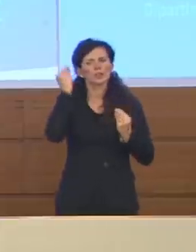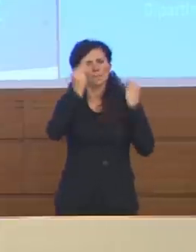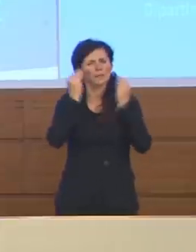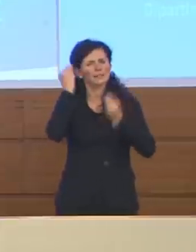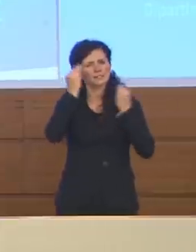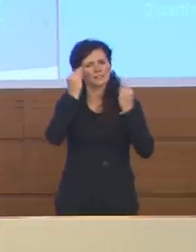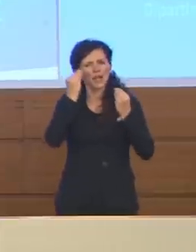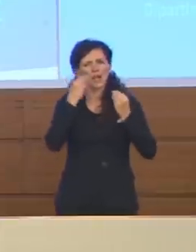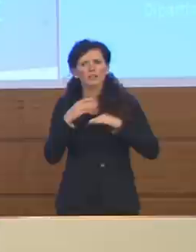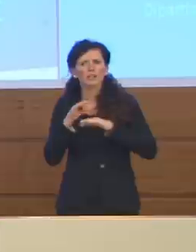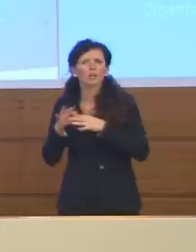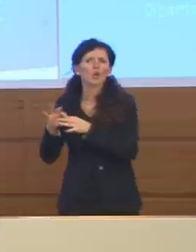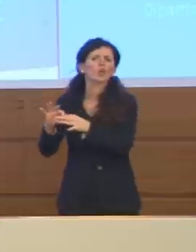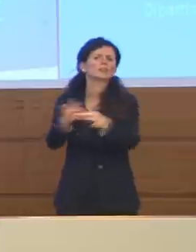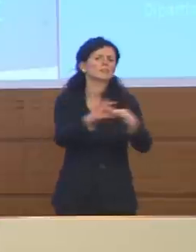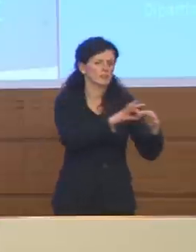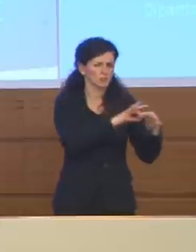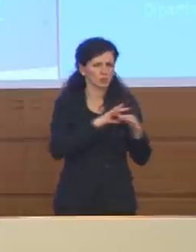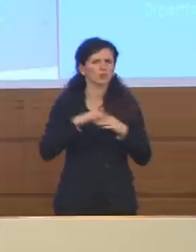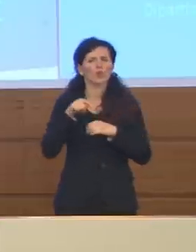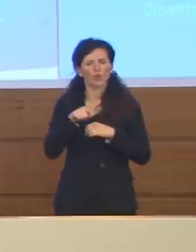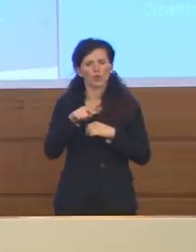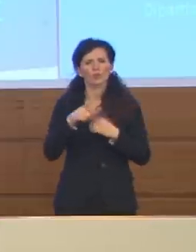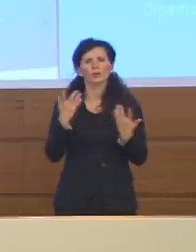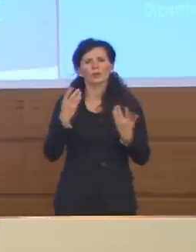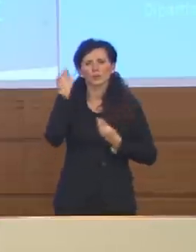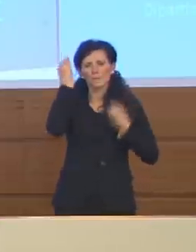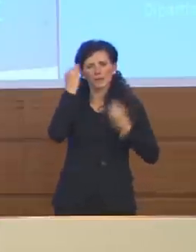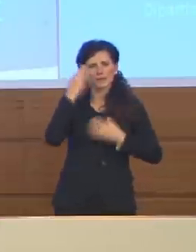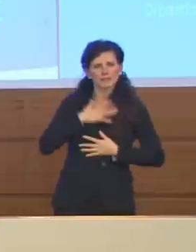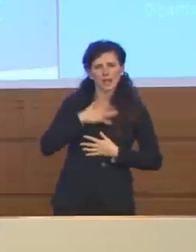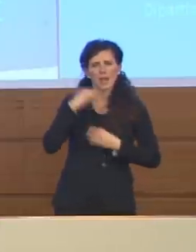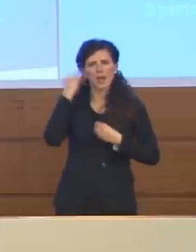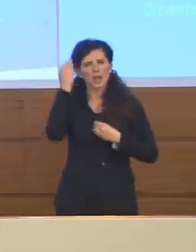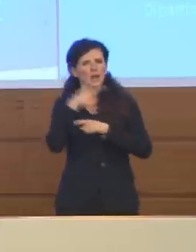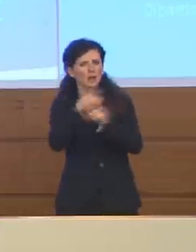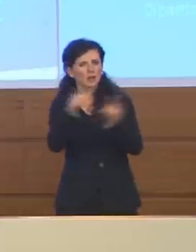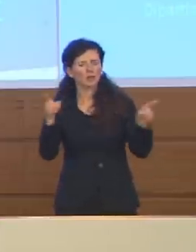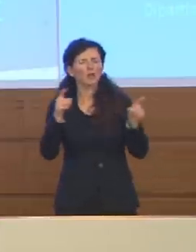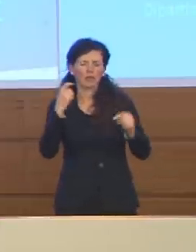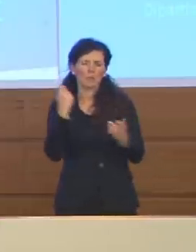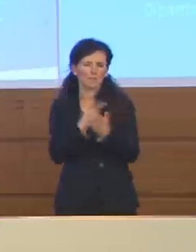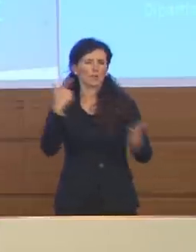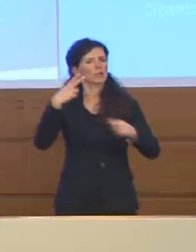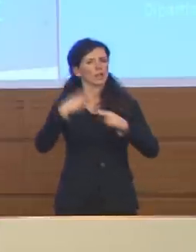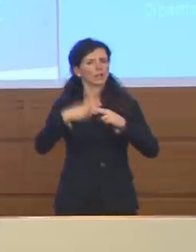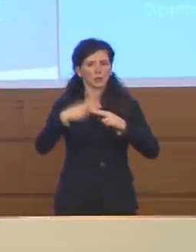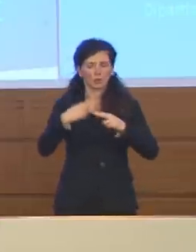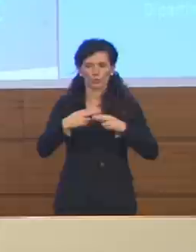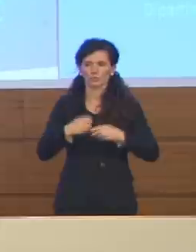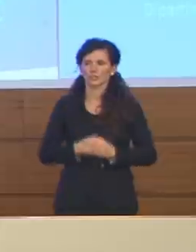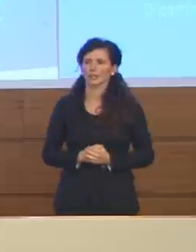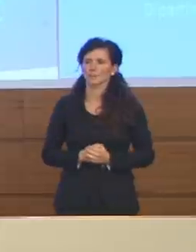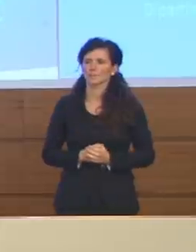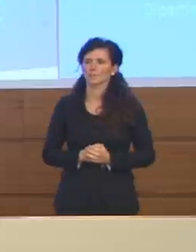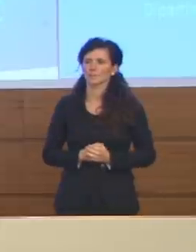considerazione che spero possano essere di utilità lo studio di sieroprevalenza